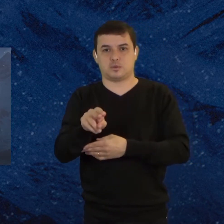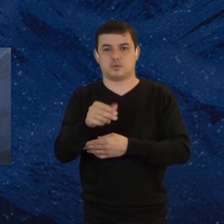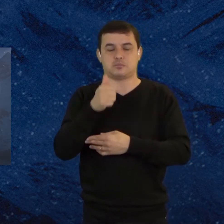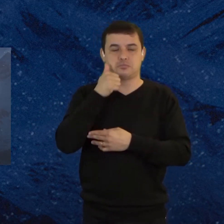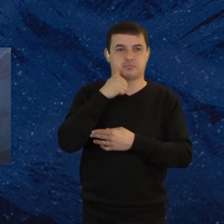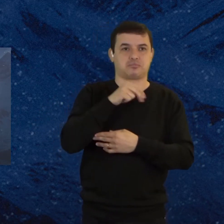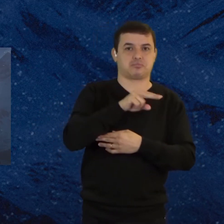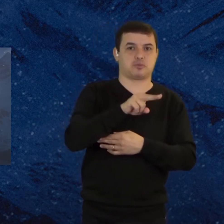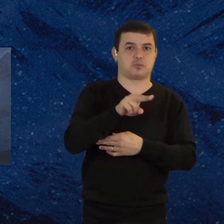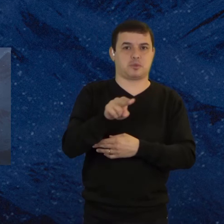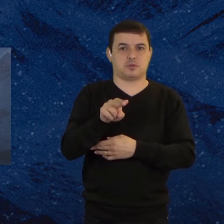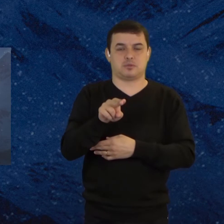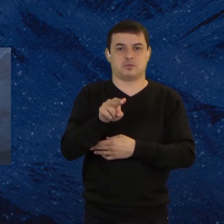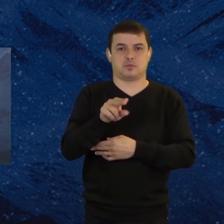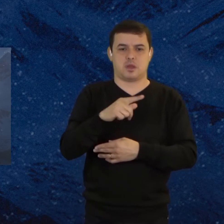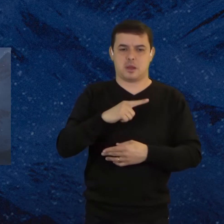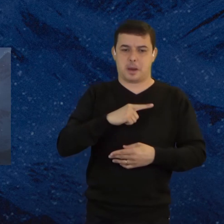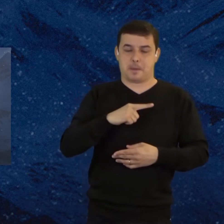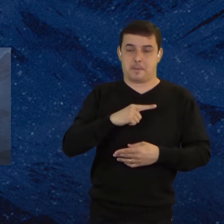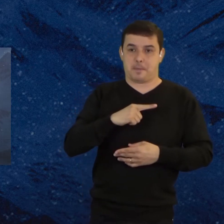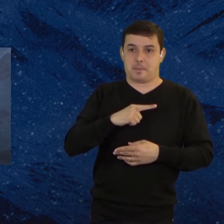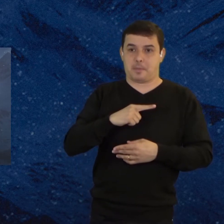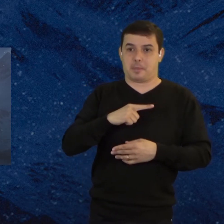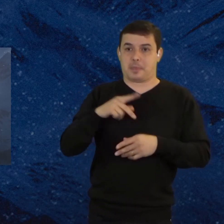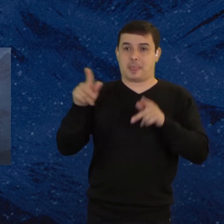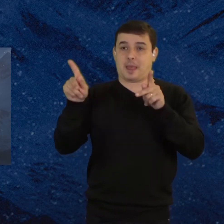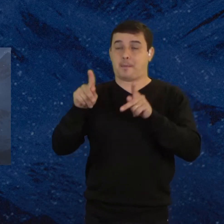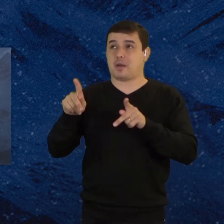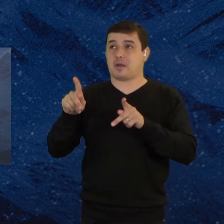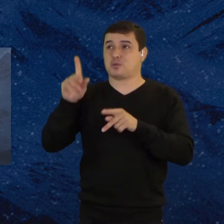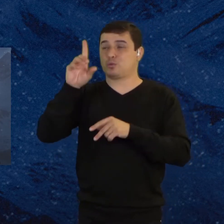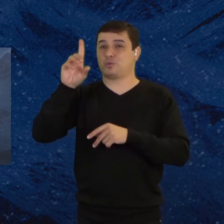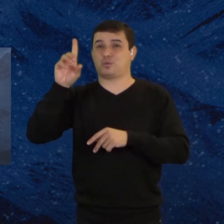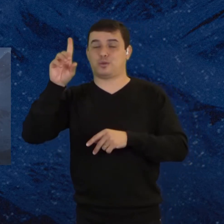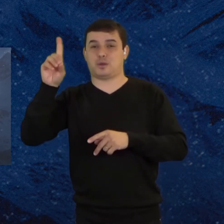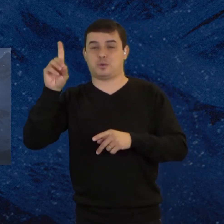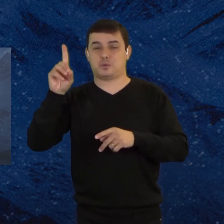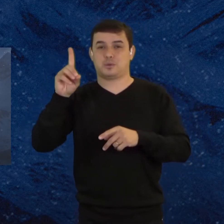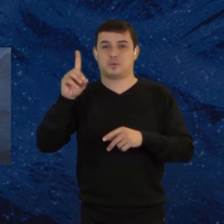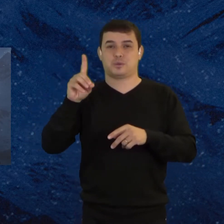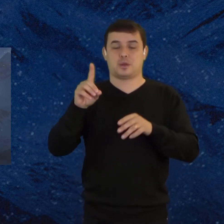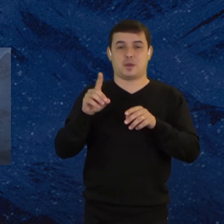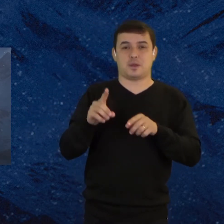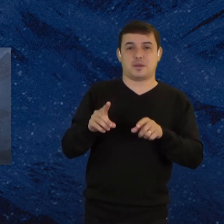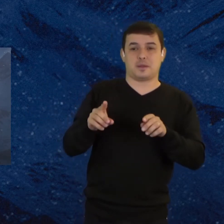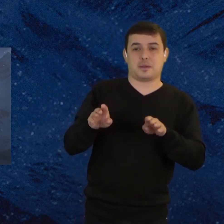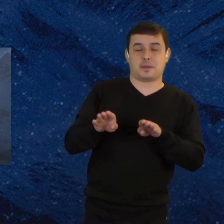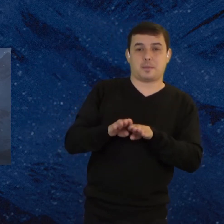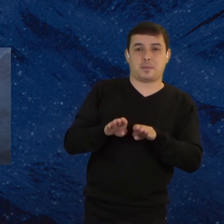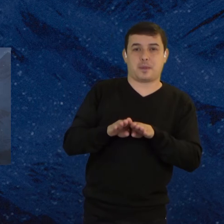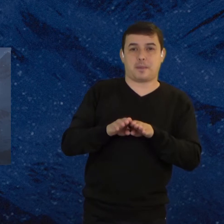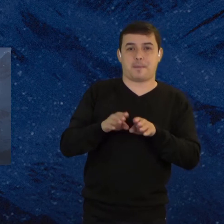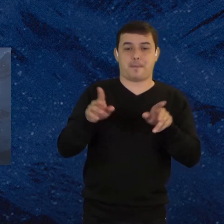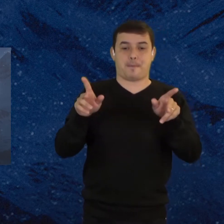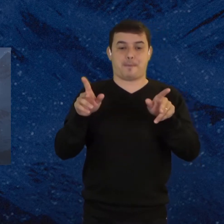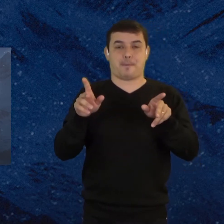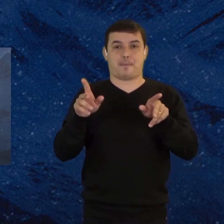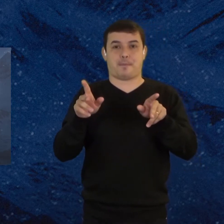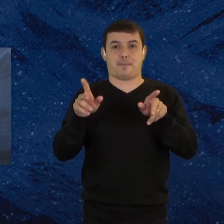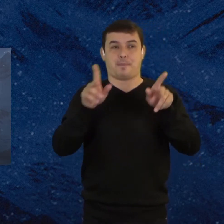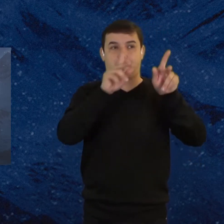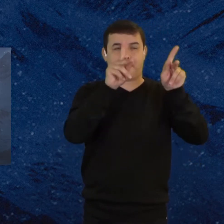tivermos paz com Deus, se nós tivermos paz com os irmãos, nós seremos